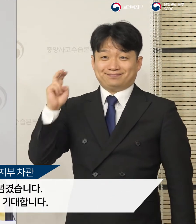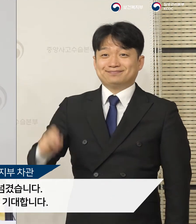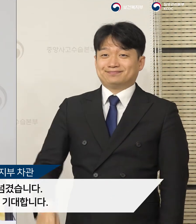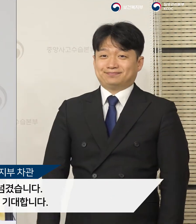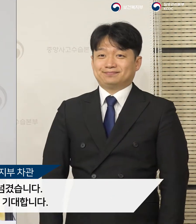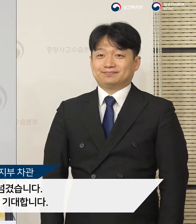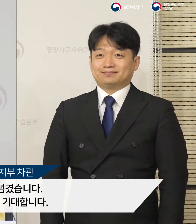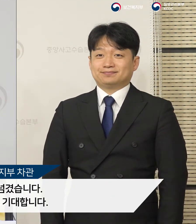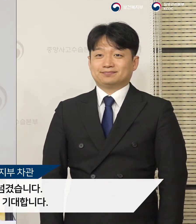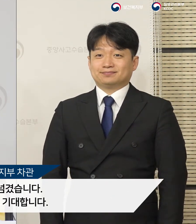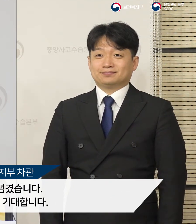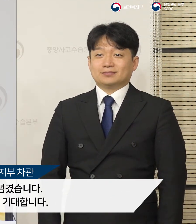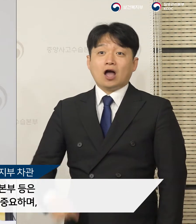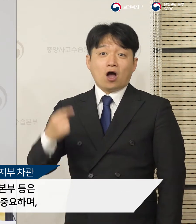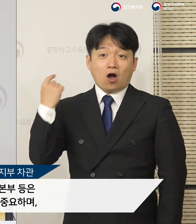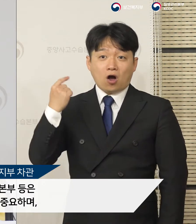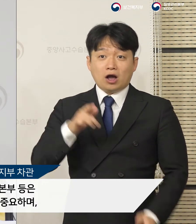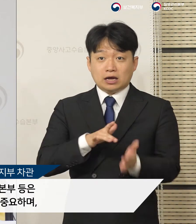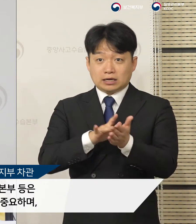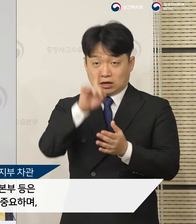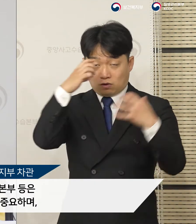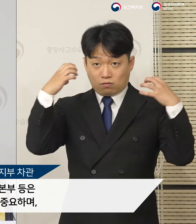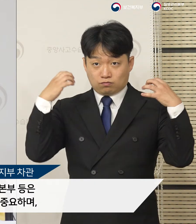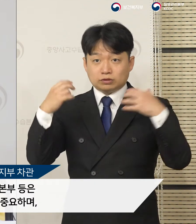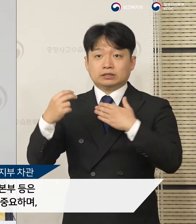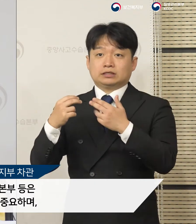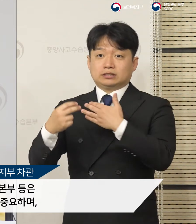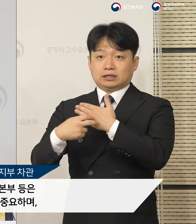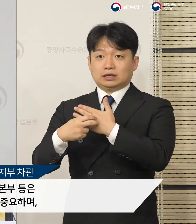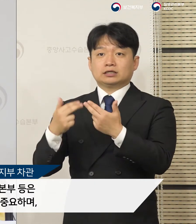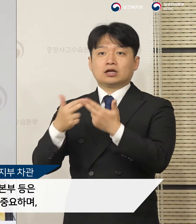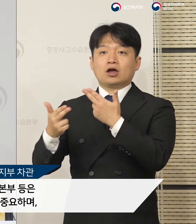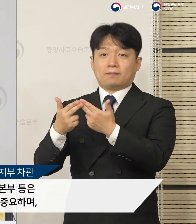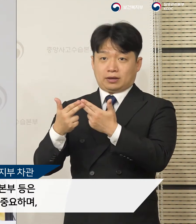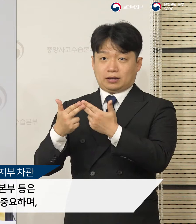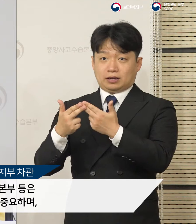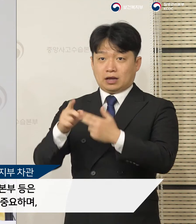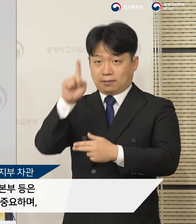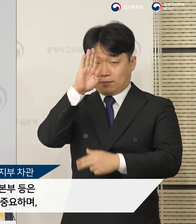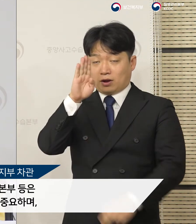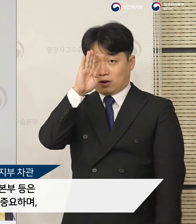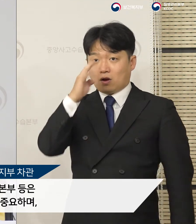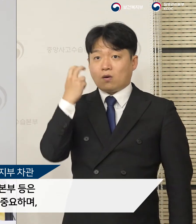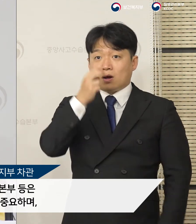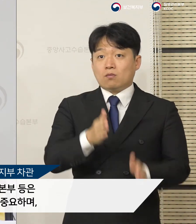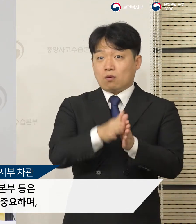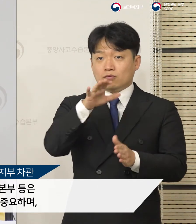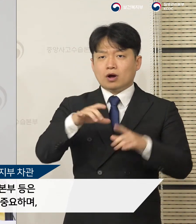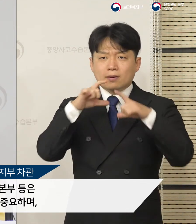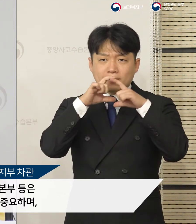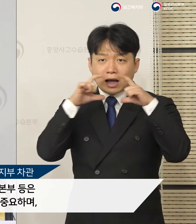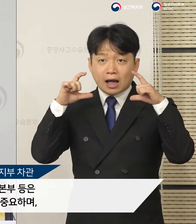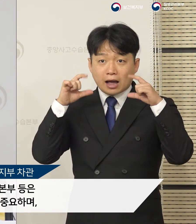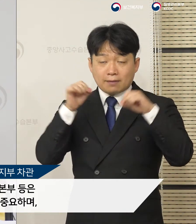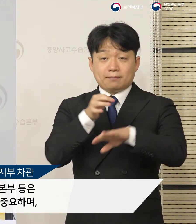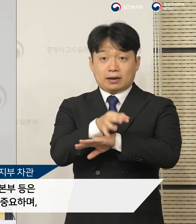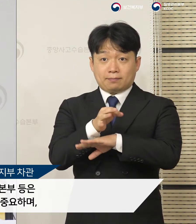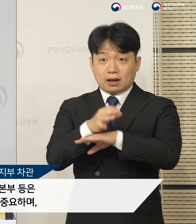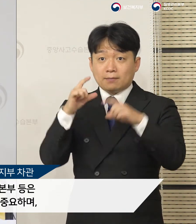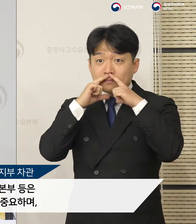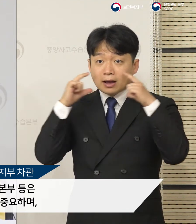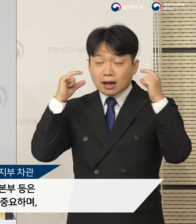것으로 기대합니다. 한편 어제 식약처와 대한의사협회, 질병관리본부 등은 마스크 사용에